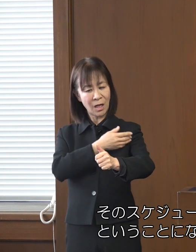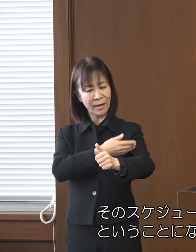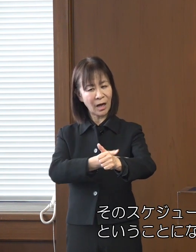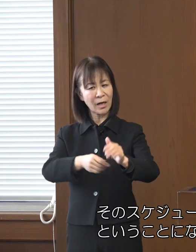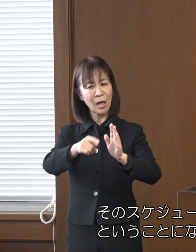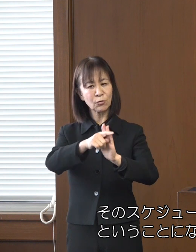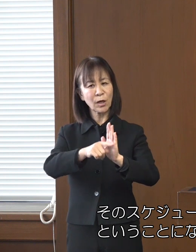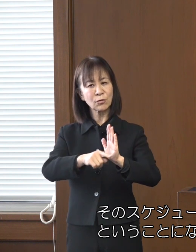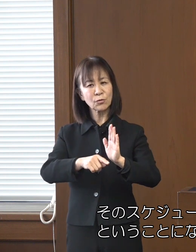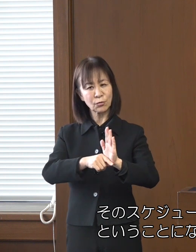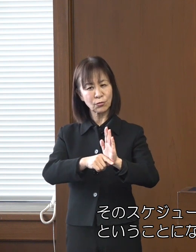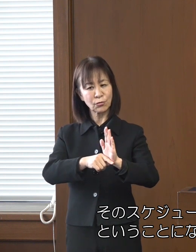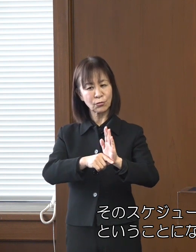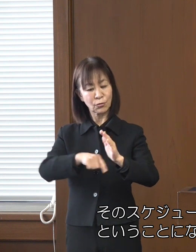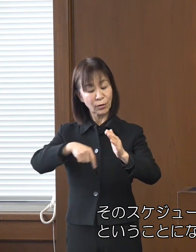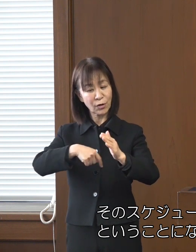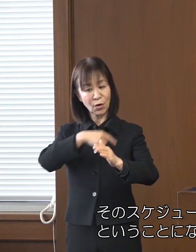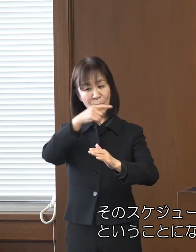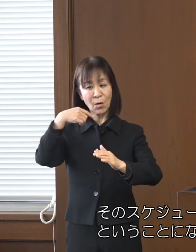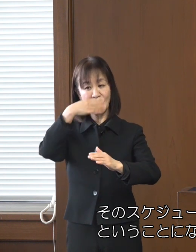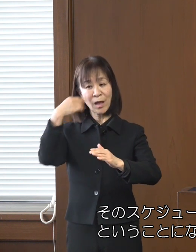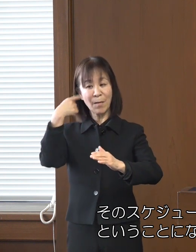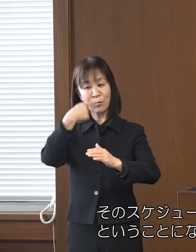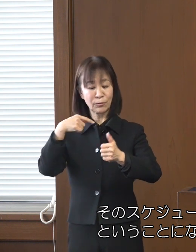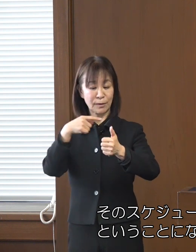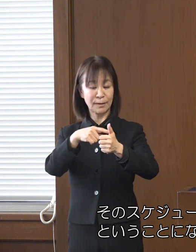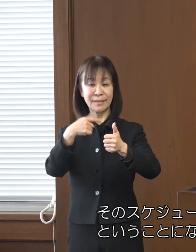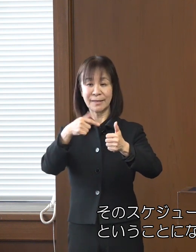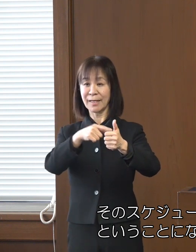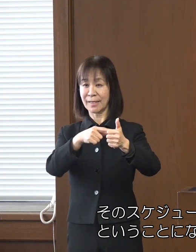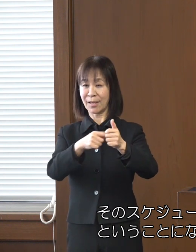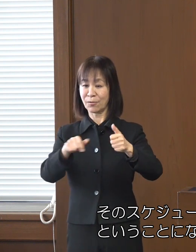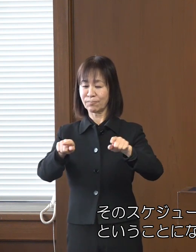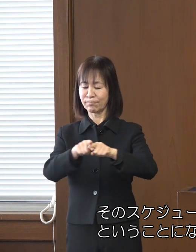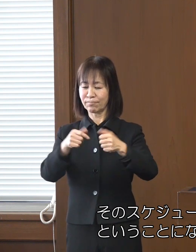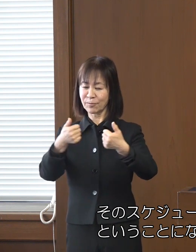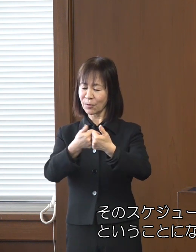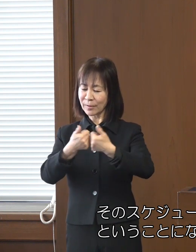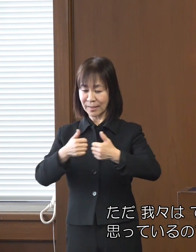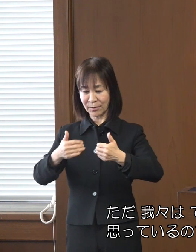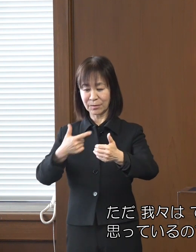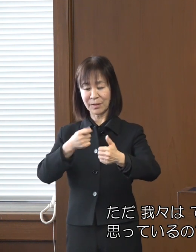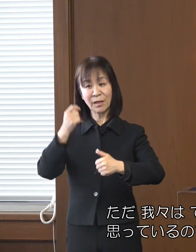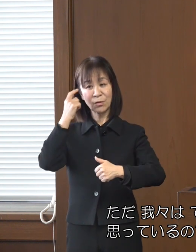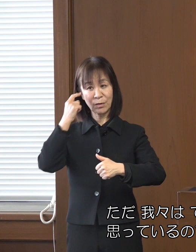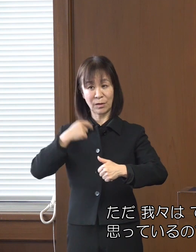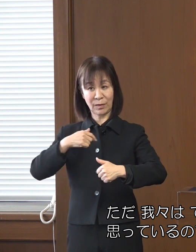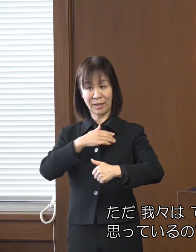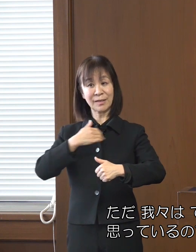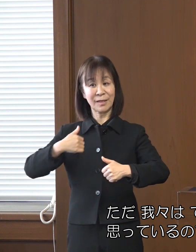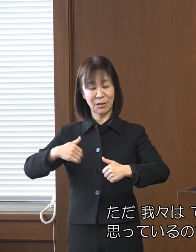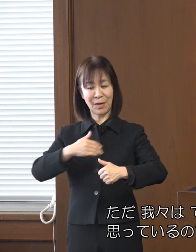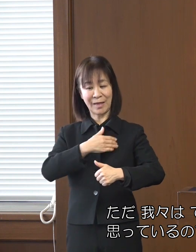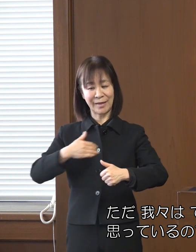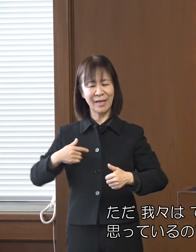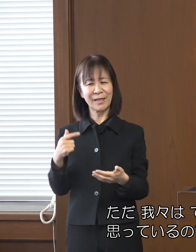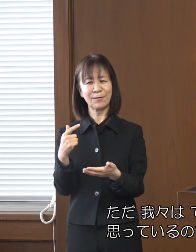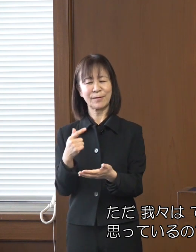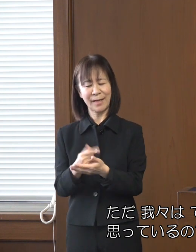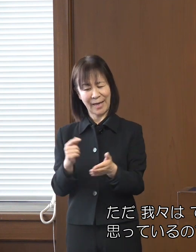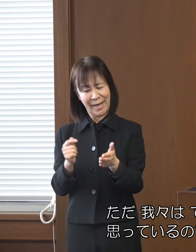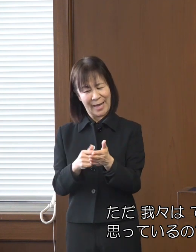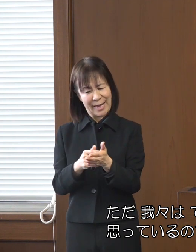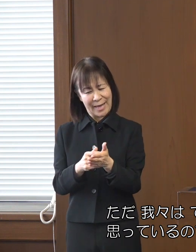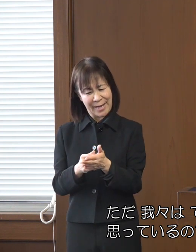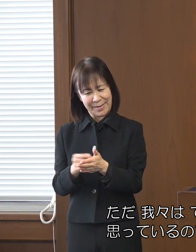ね、山口先生と相談しながらということになろうかというふうに思います。ただ我々はできるだけこう早くやりたい